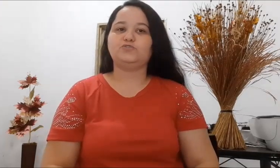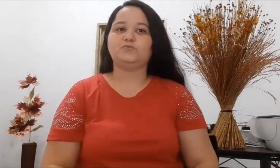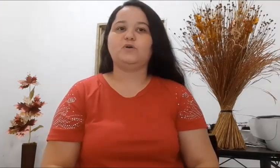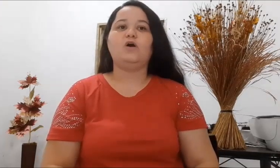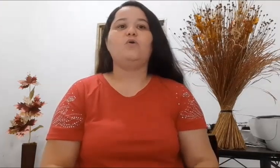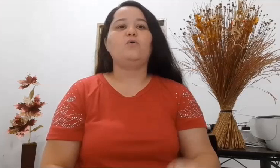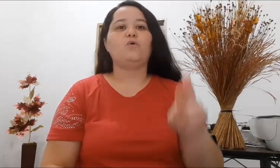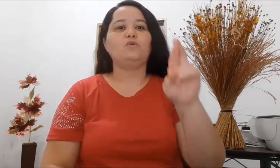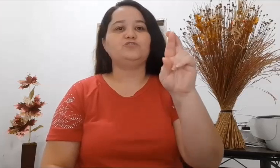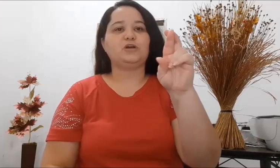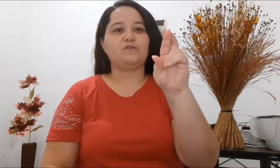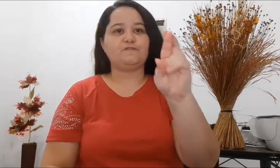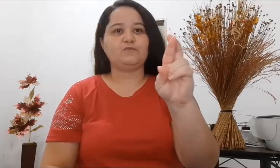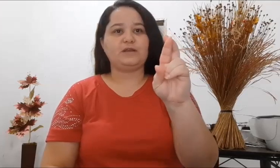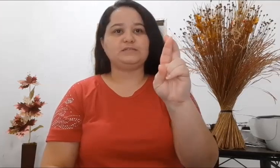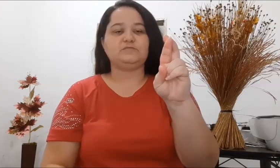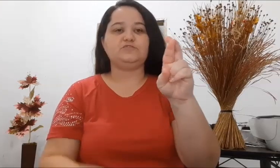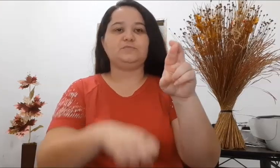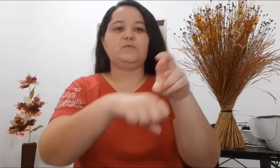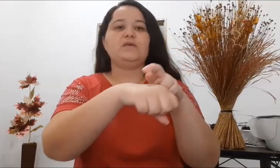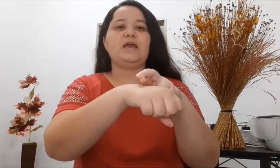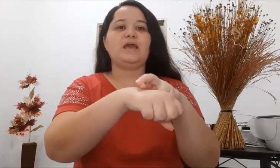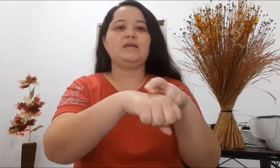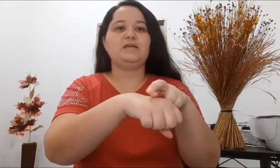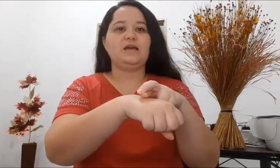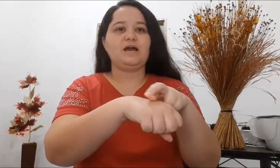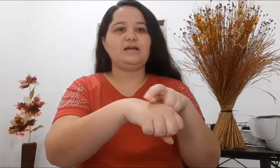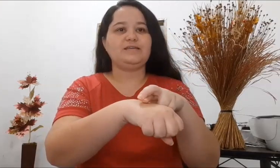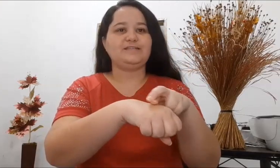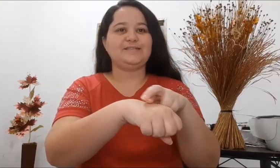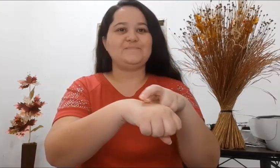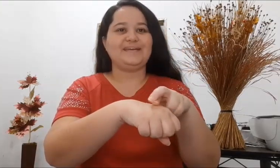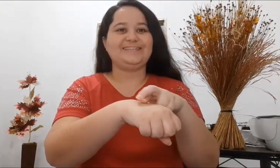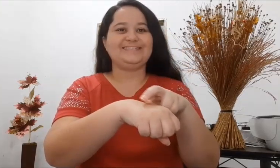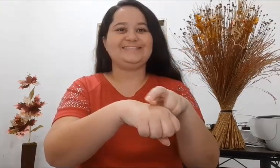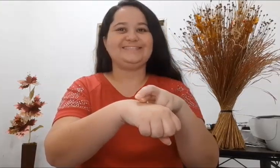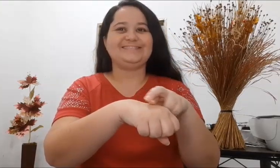Roxo. O roxo é a configuração de mão em R, aqui também.